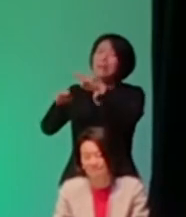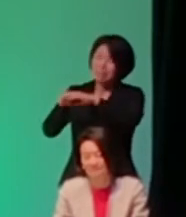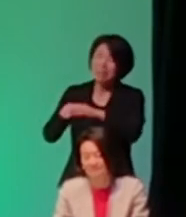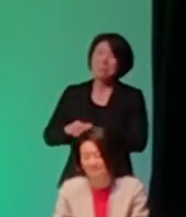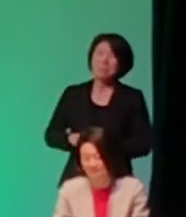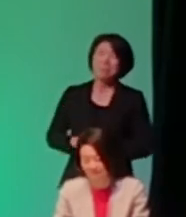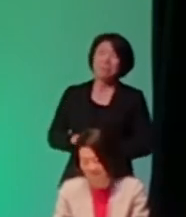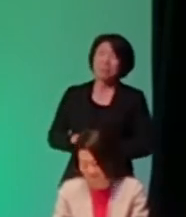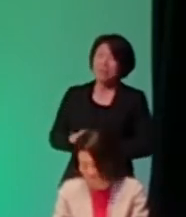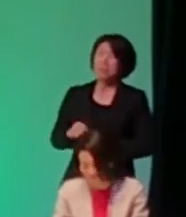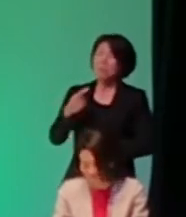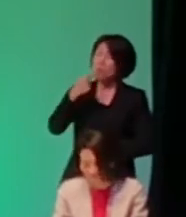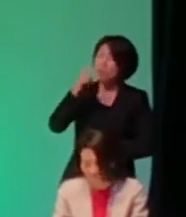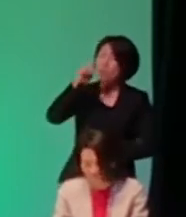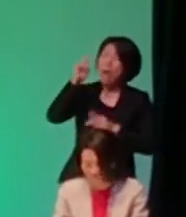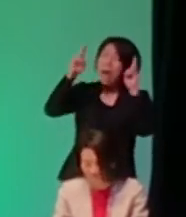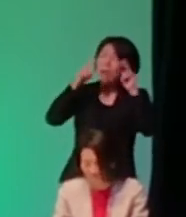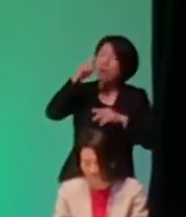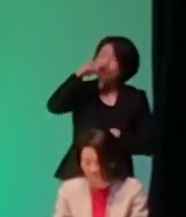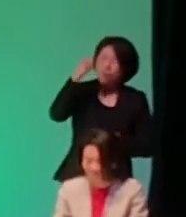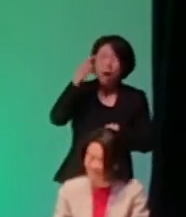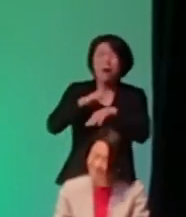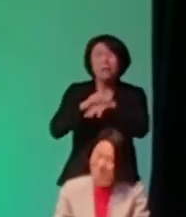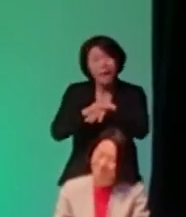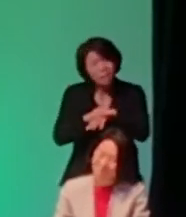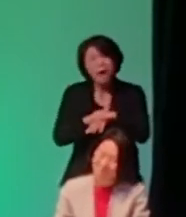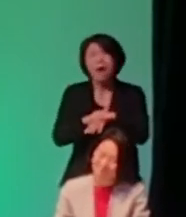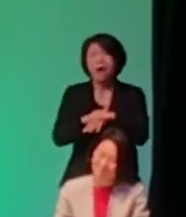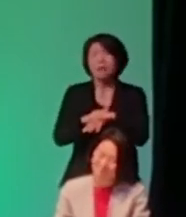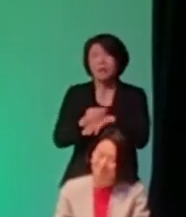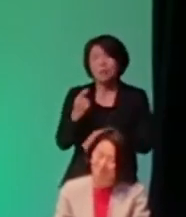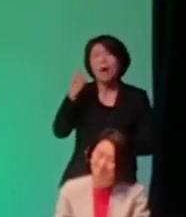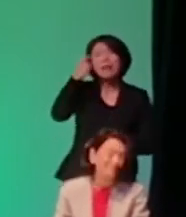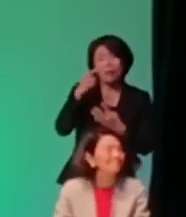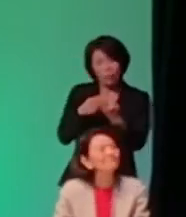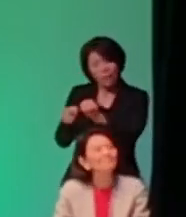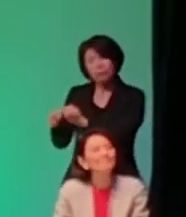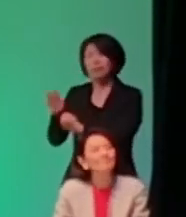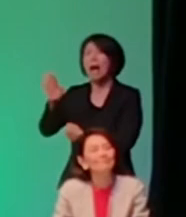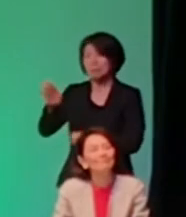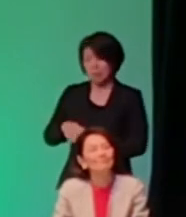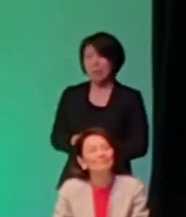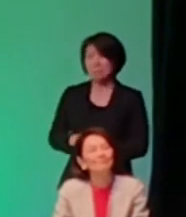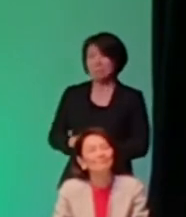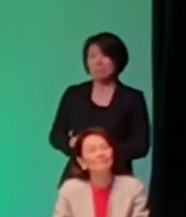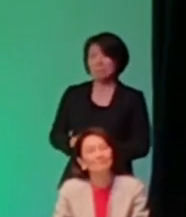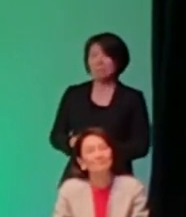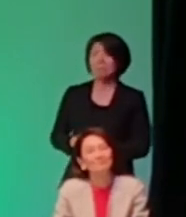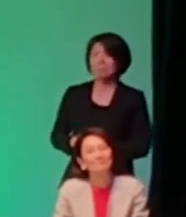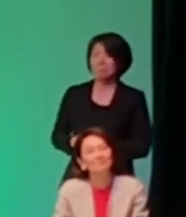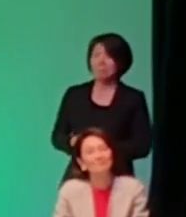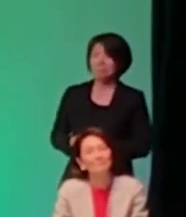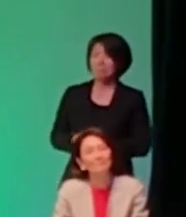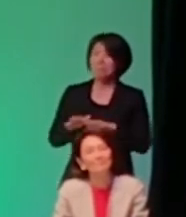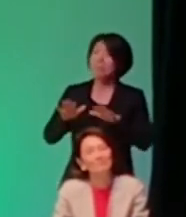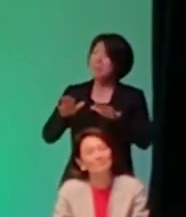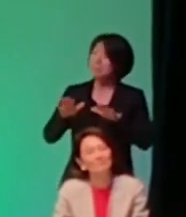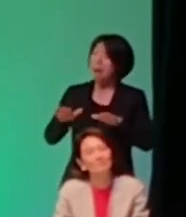んか古いなうちの会社もっていうのを感じたことが多々ありました。それから今